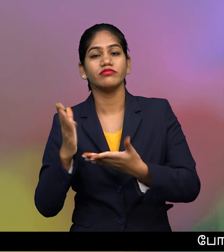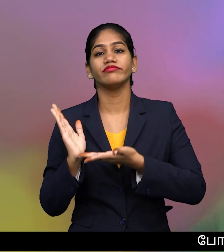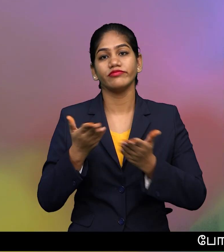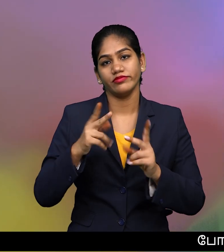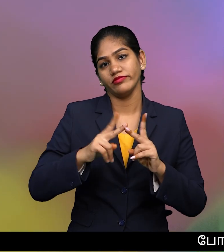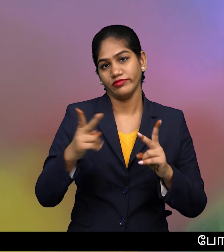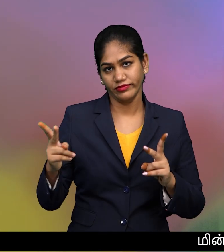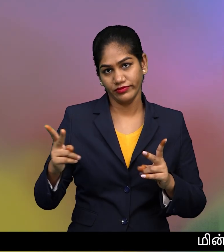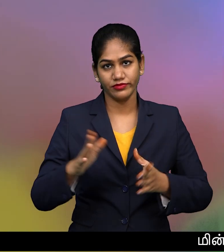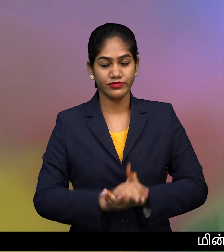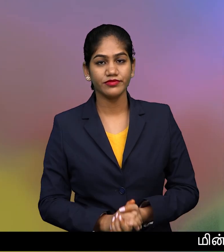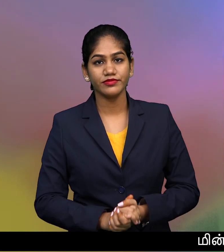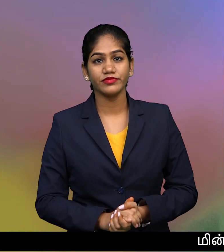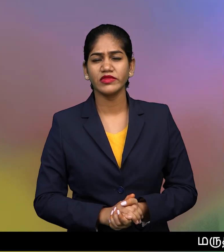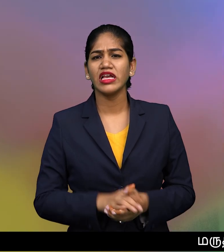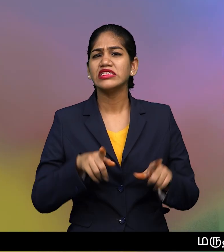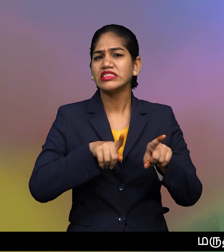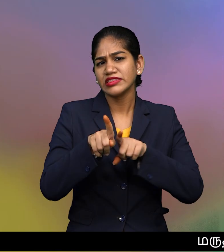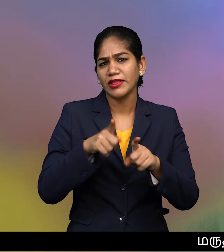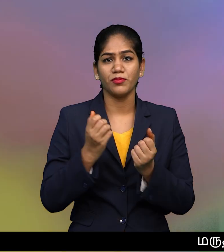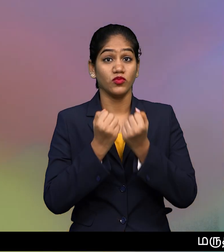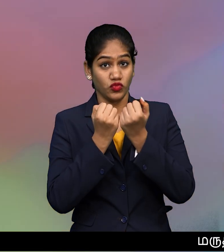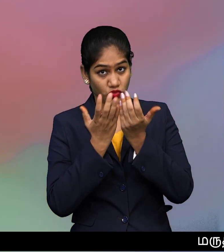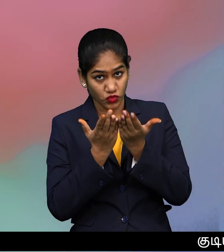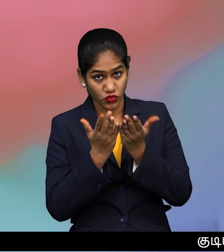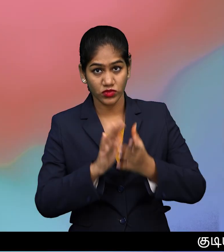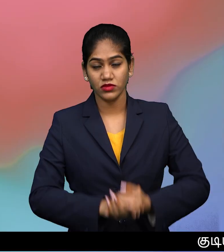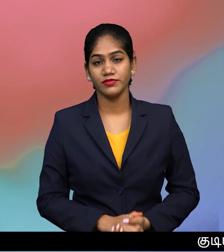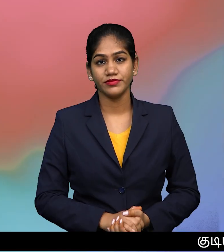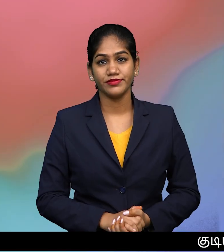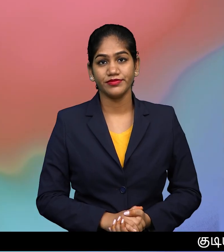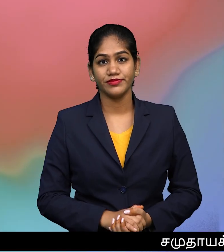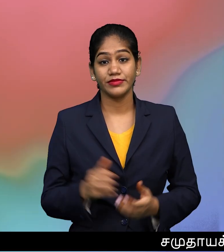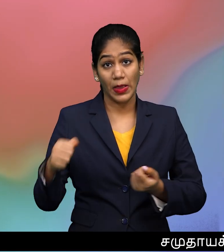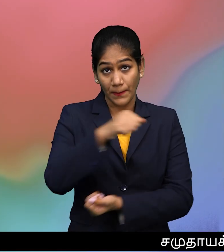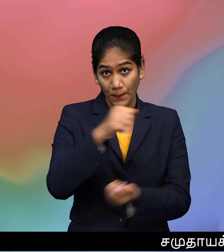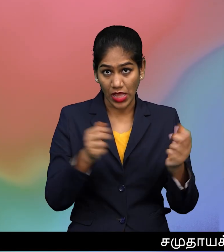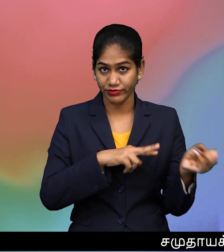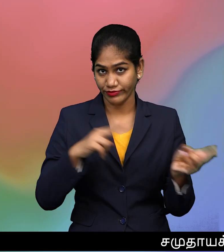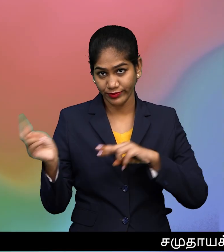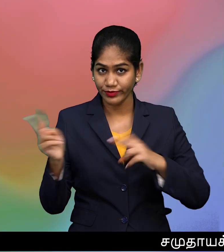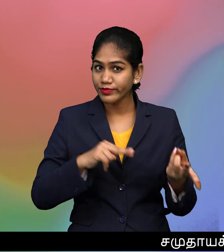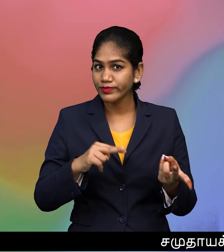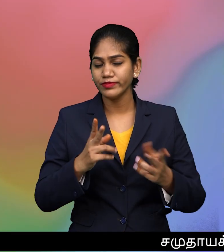போக்குவரத்து, மின்சாரம், மருத்துவமனைகள், குடியிருப்புகள், சமுதாய கூடங்கள் போன்றவை.